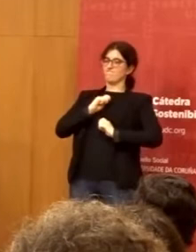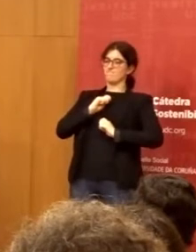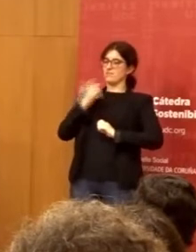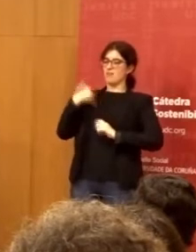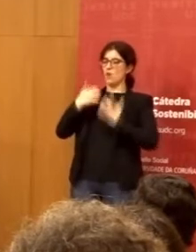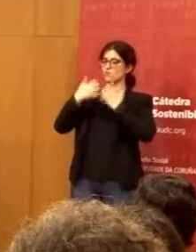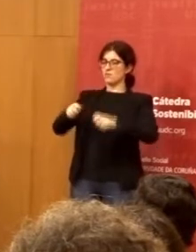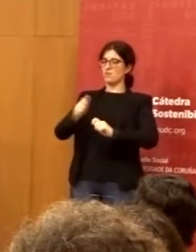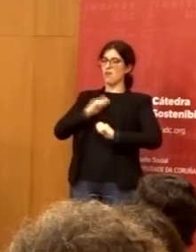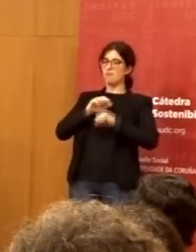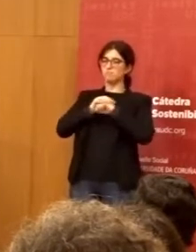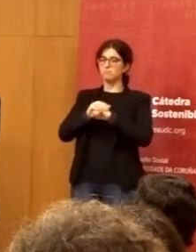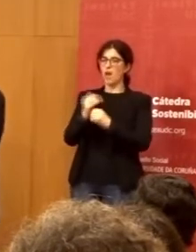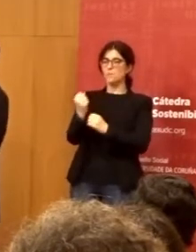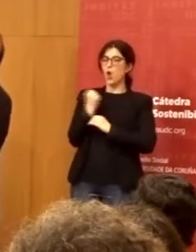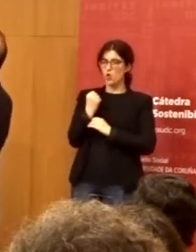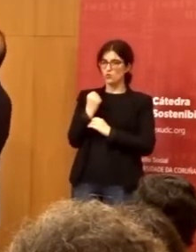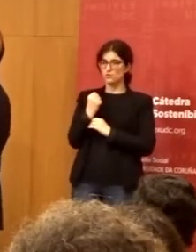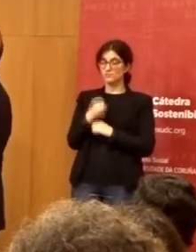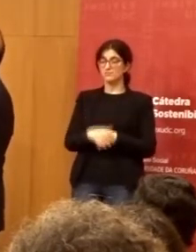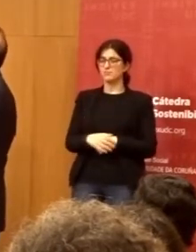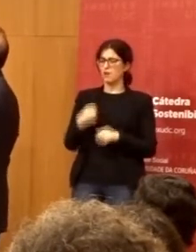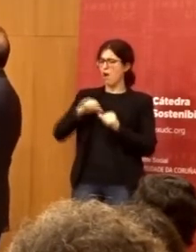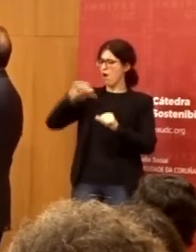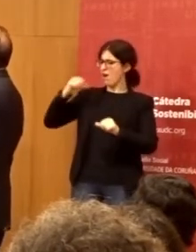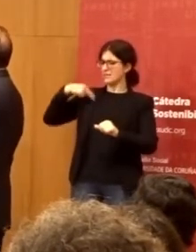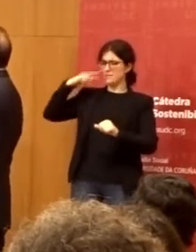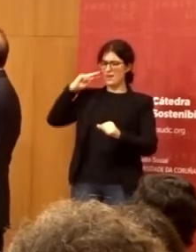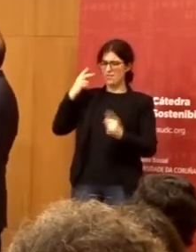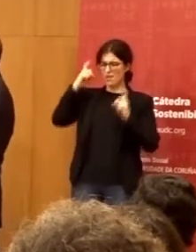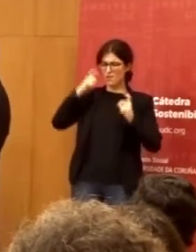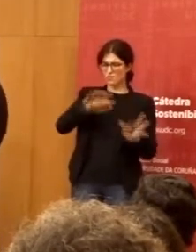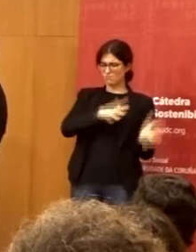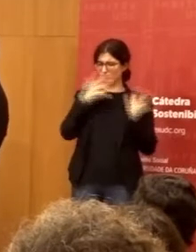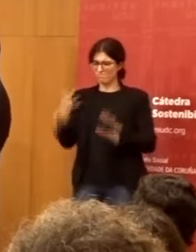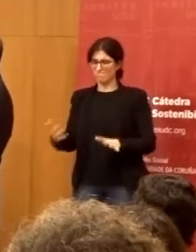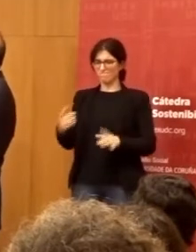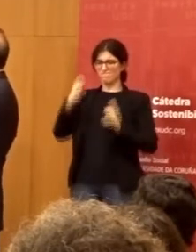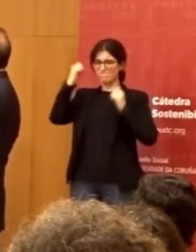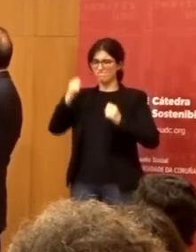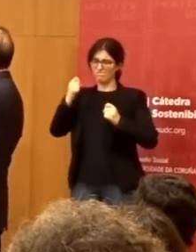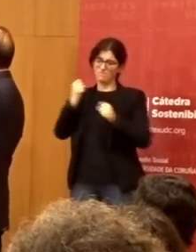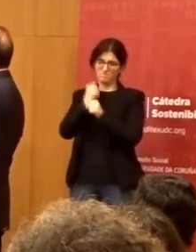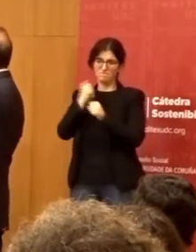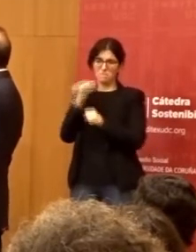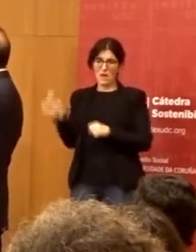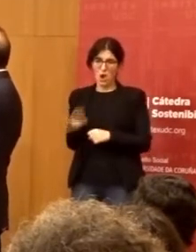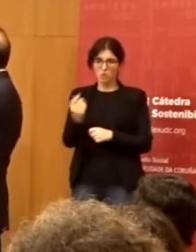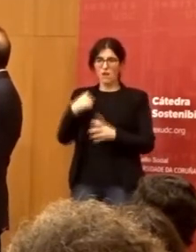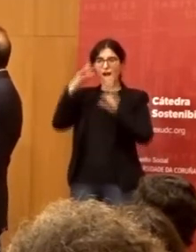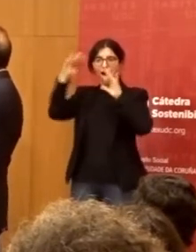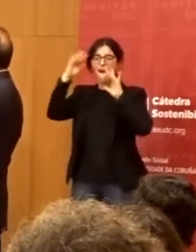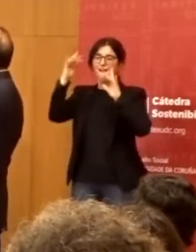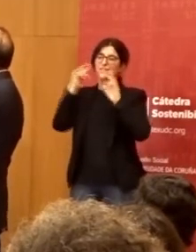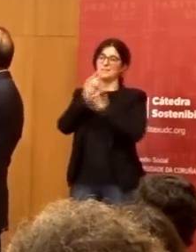amistad. Puse en práctica todos los conocimientos que había acumulado a lo largo de mi trayectoria. Estaba ilusionado con esta oportunidad y ver que